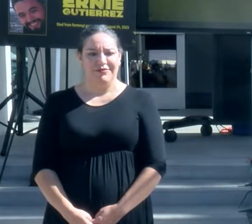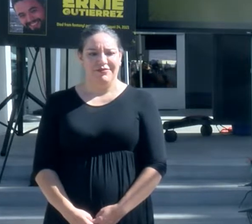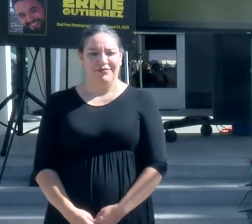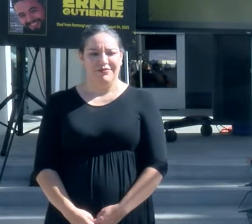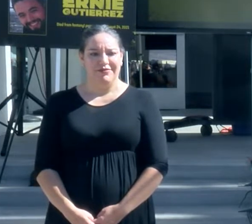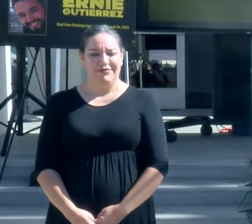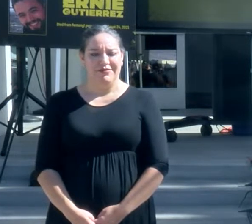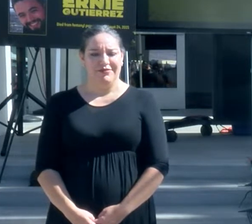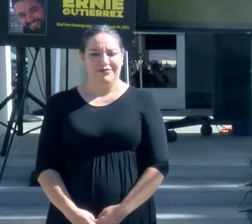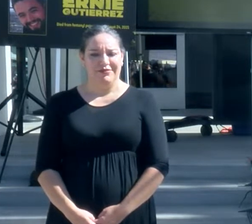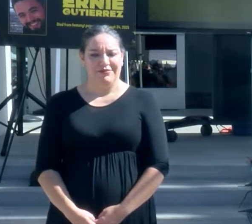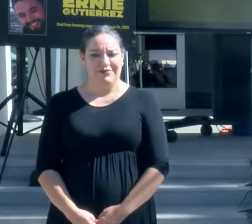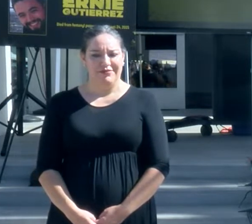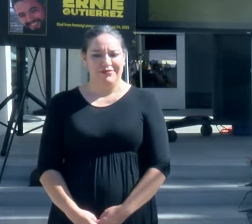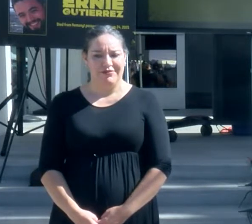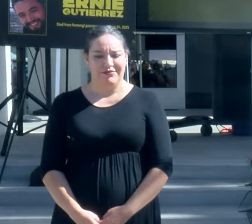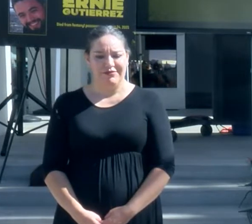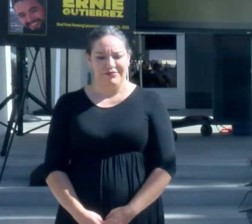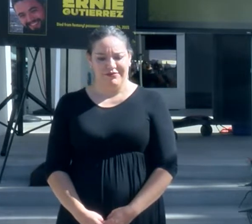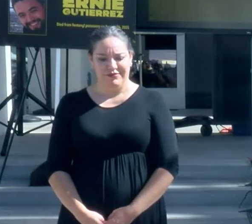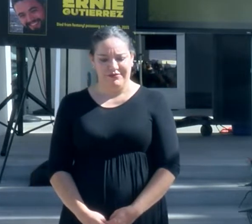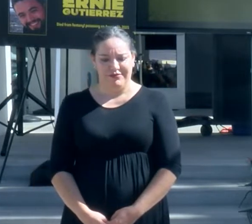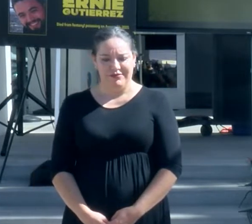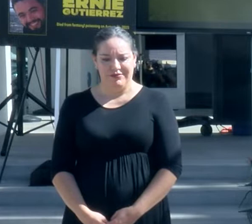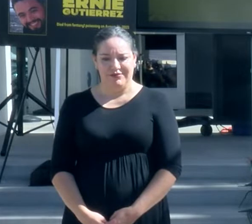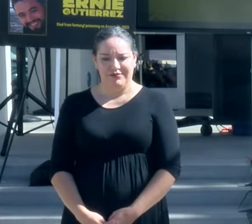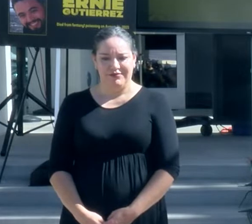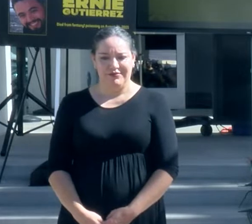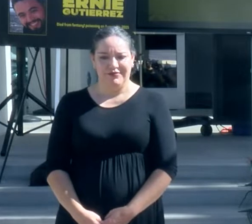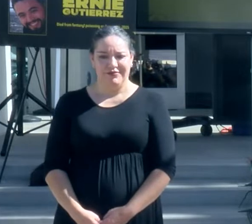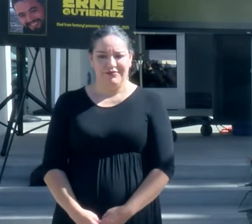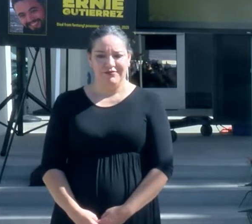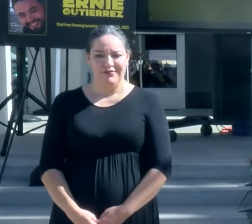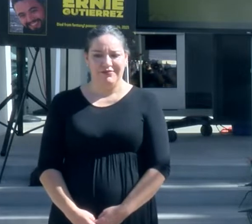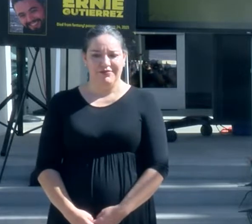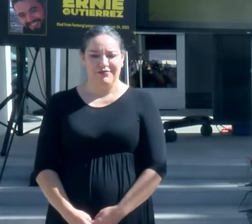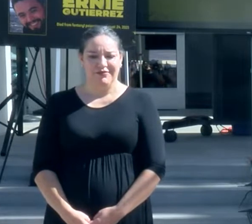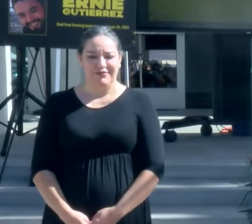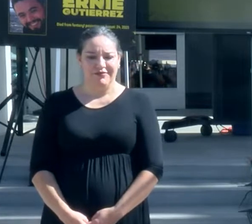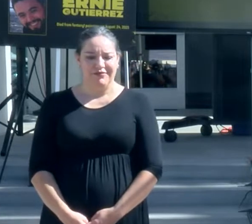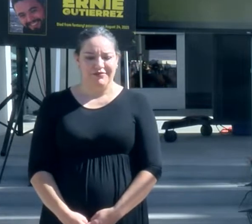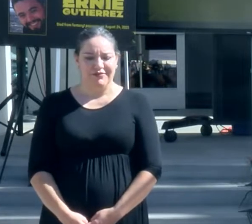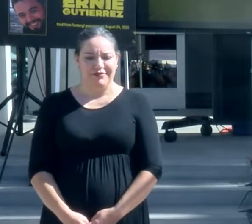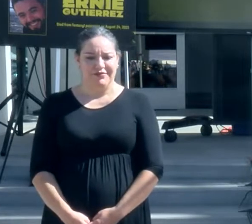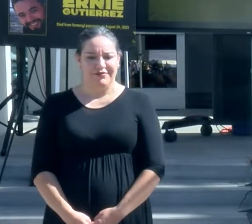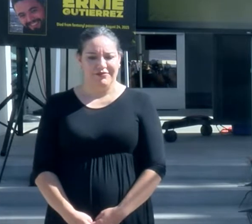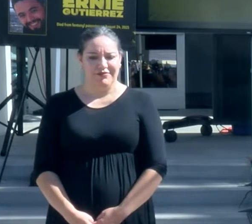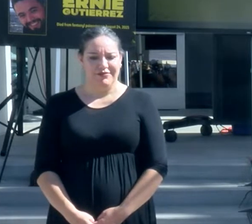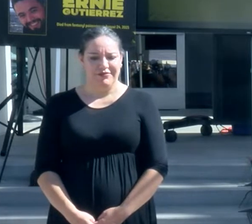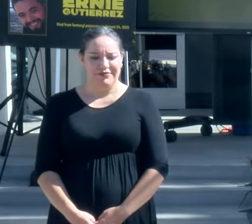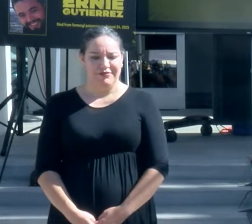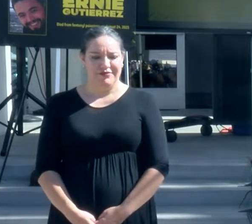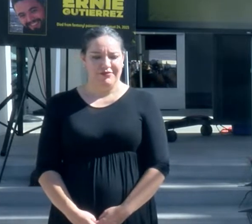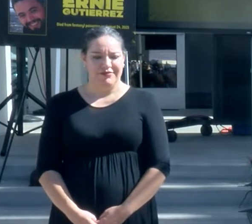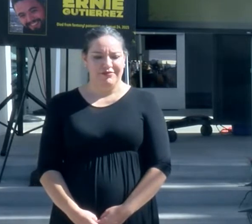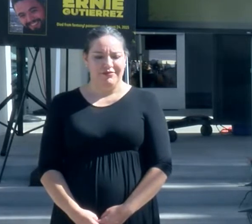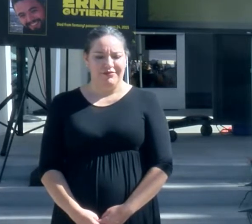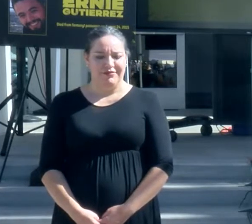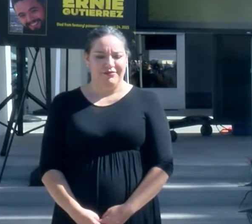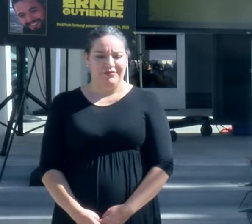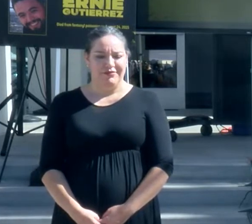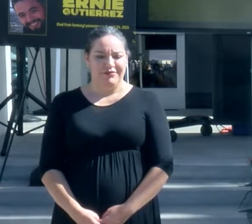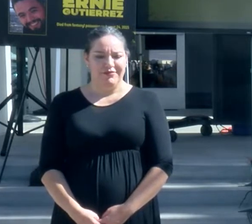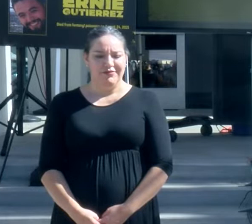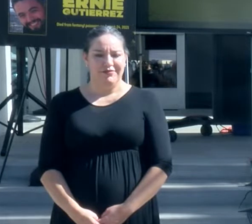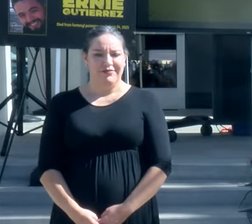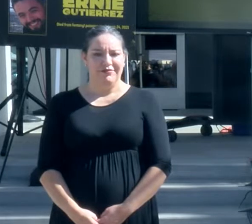quiero elogiar la labor del equipo de epidemiología y estadísticas RODA dedicado a